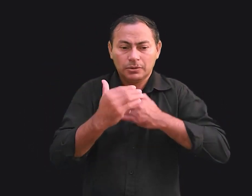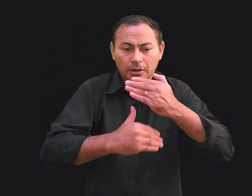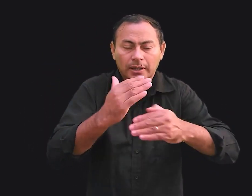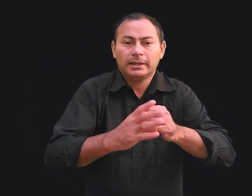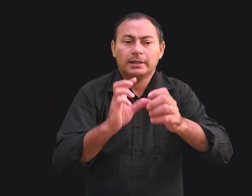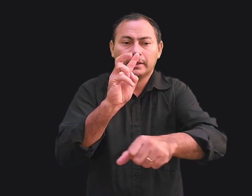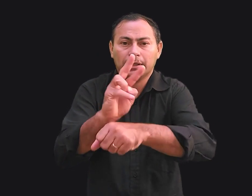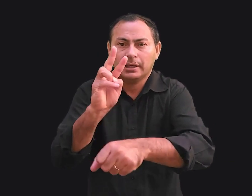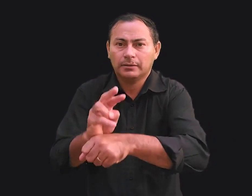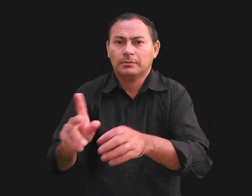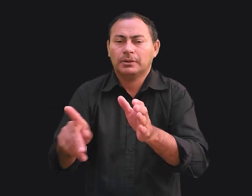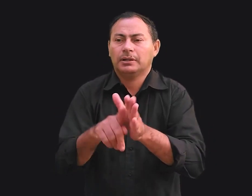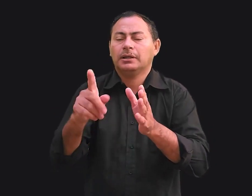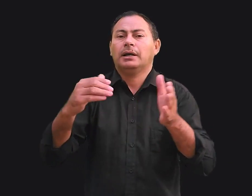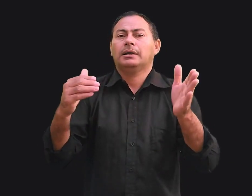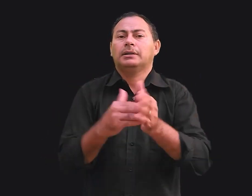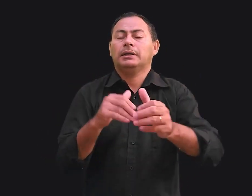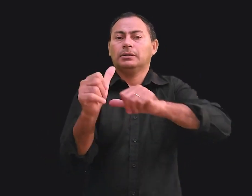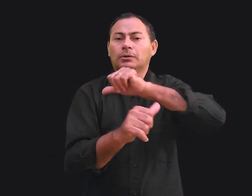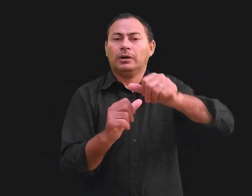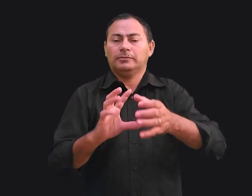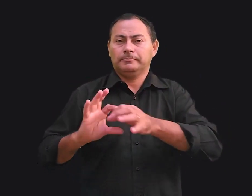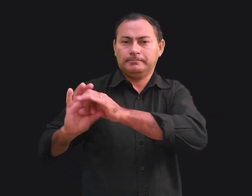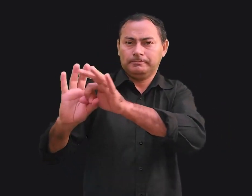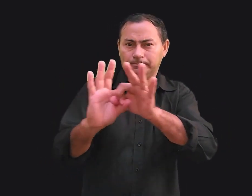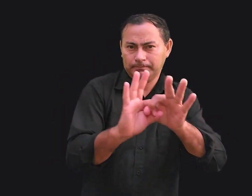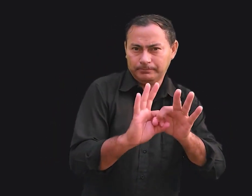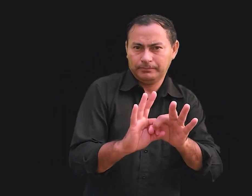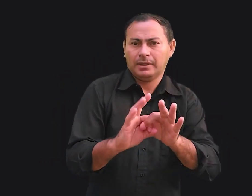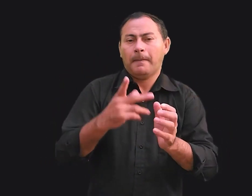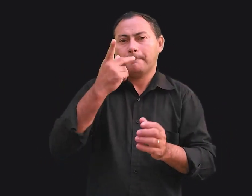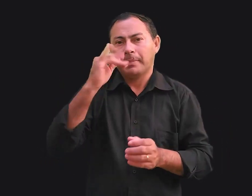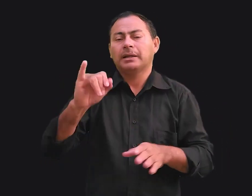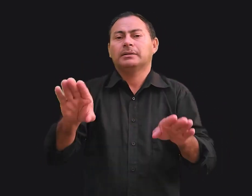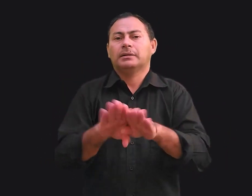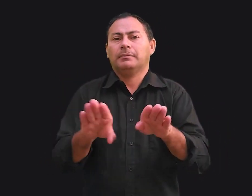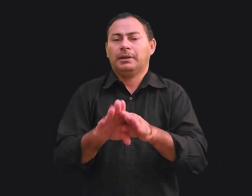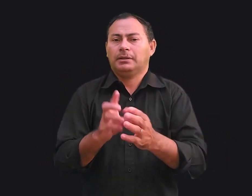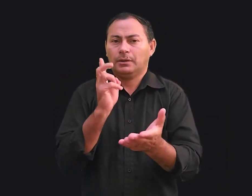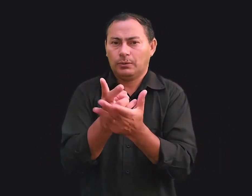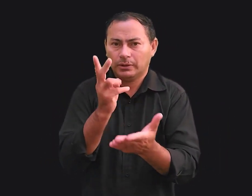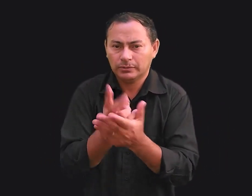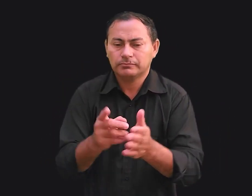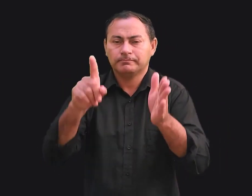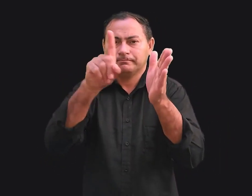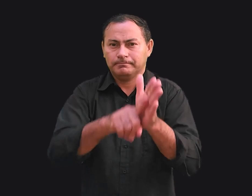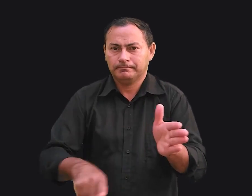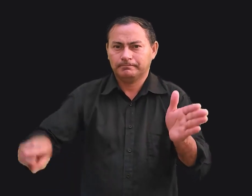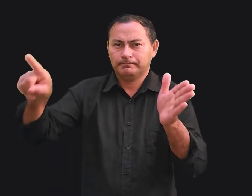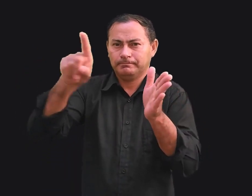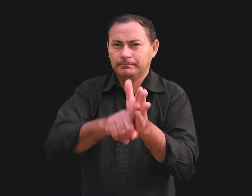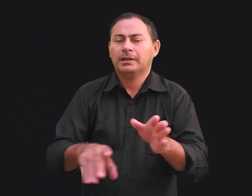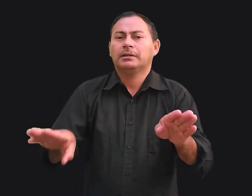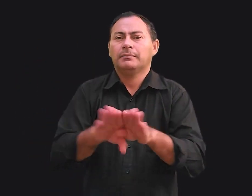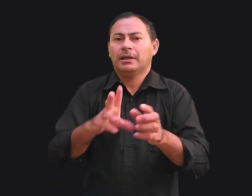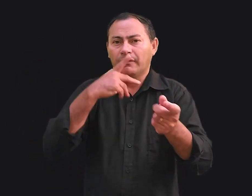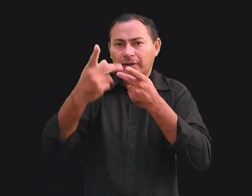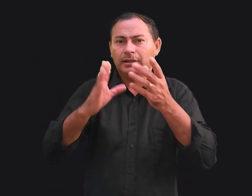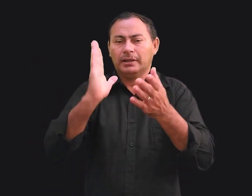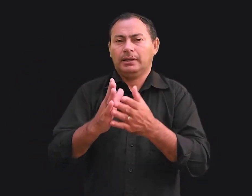serão criados por eles até que se tornem parceiros e pais também para continuar o ciclo. Também já dissemos que essa é a